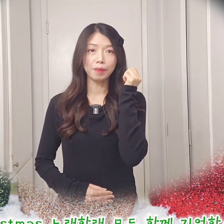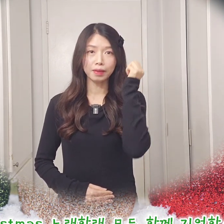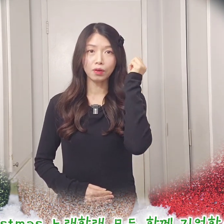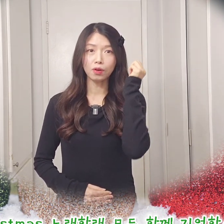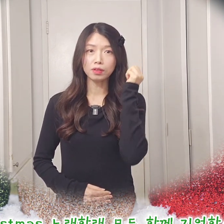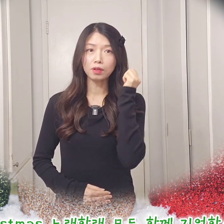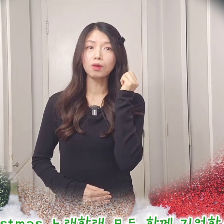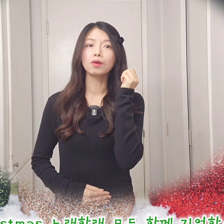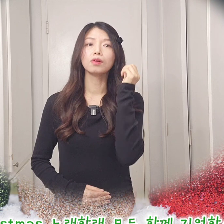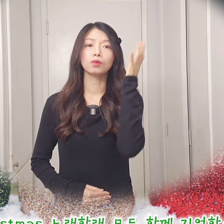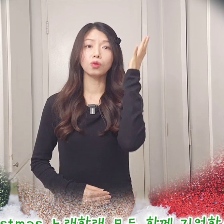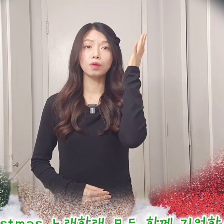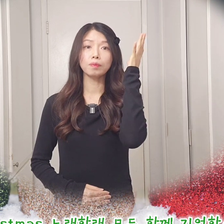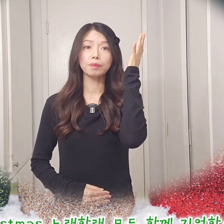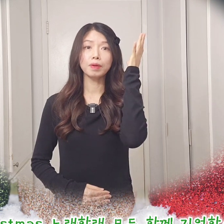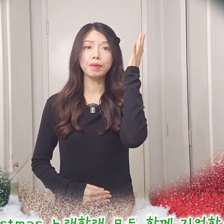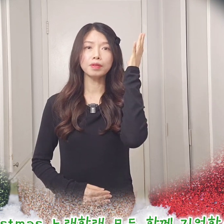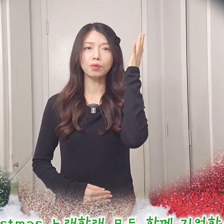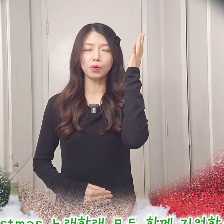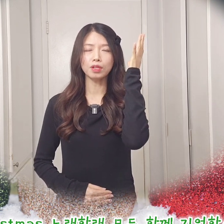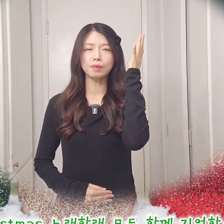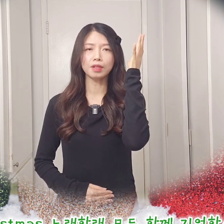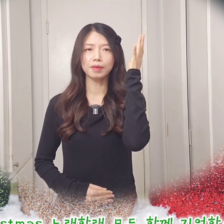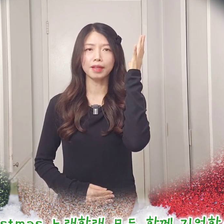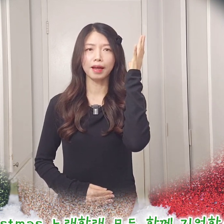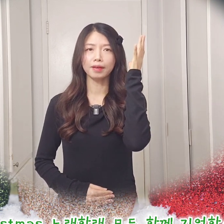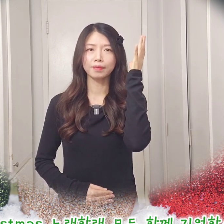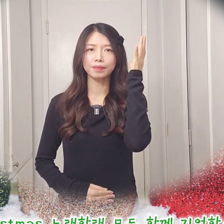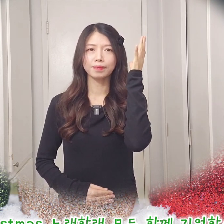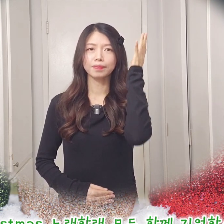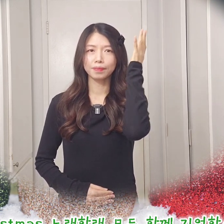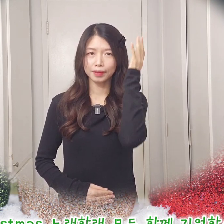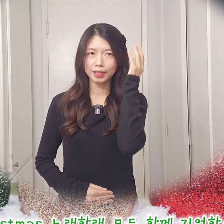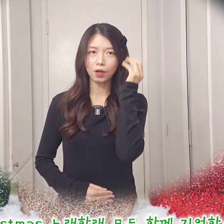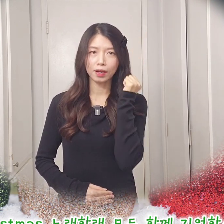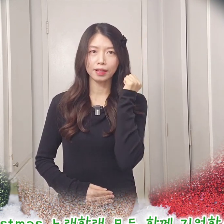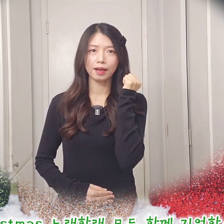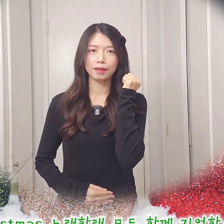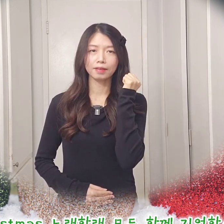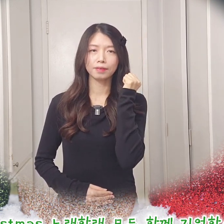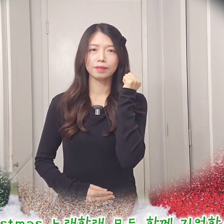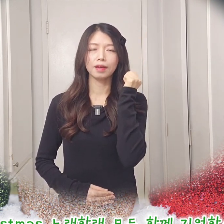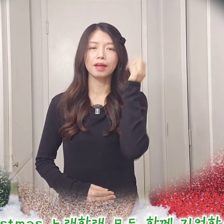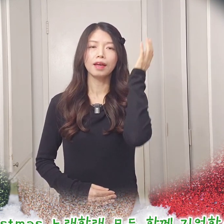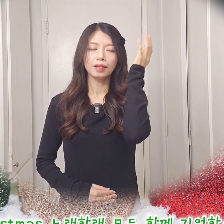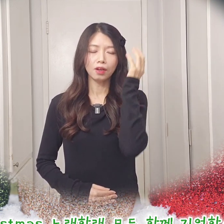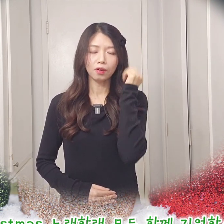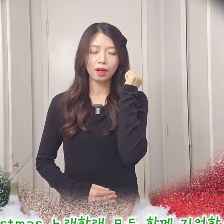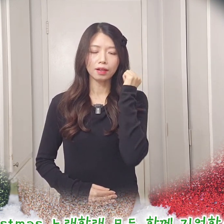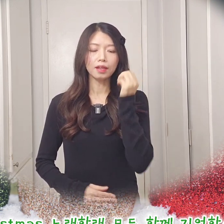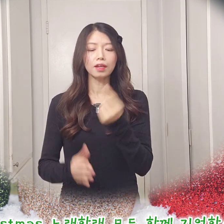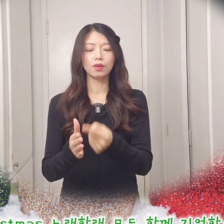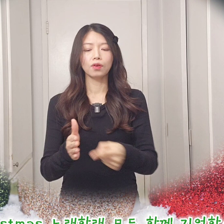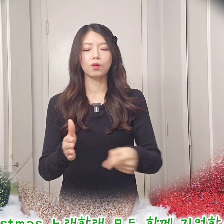반대로 여기서 손을 피면서 위로 올리시면 됩니다. 기억하다. 기억하기